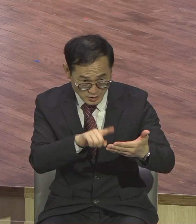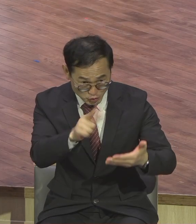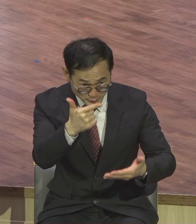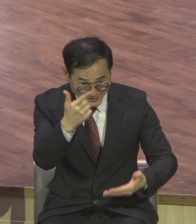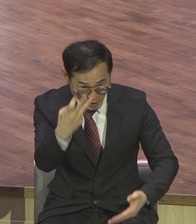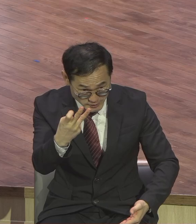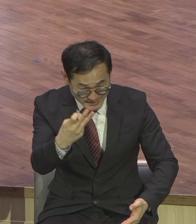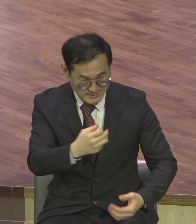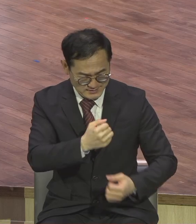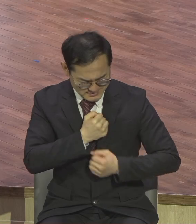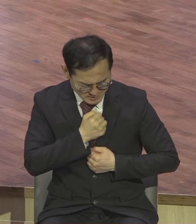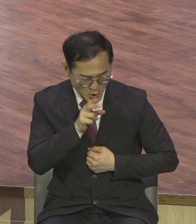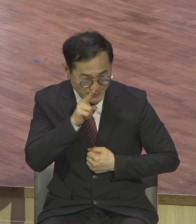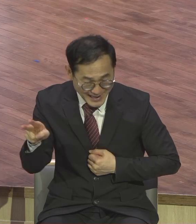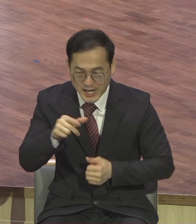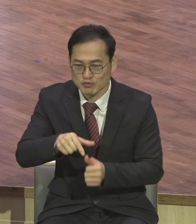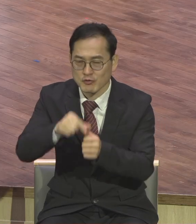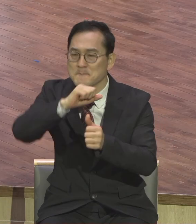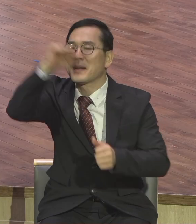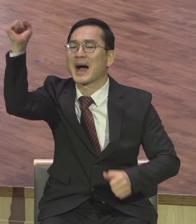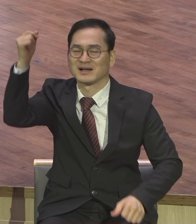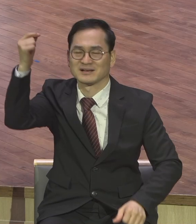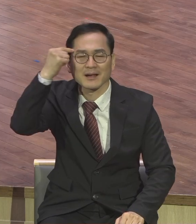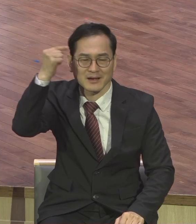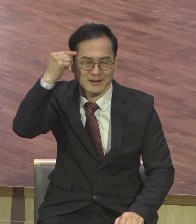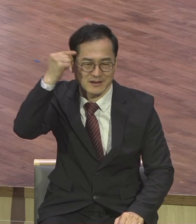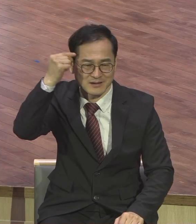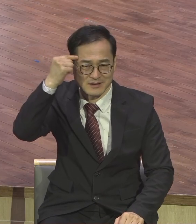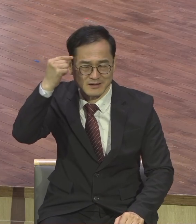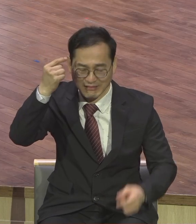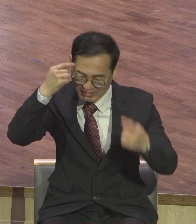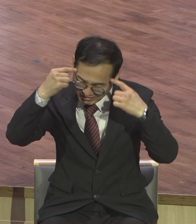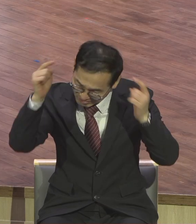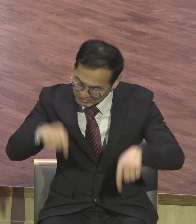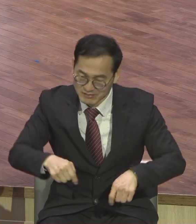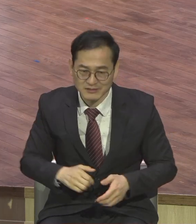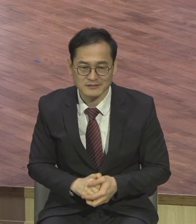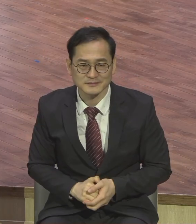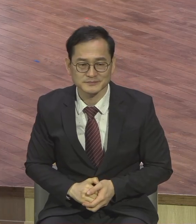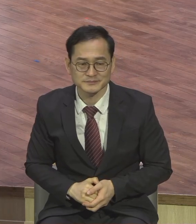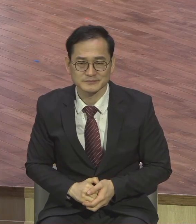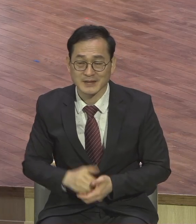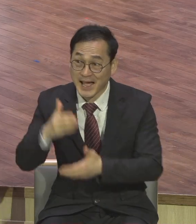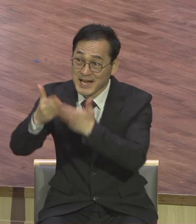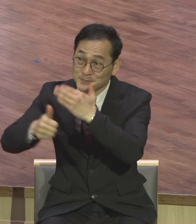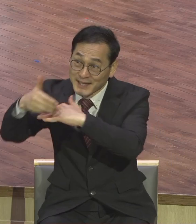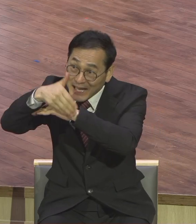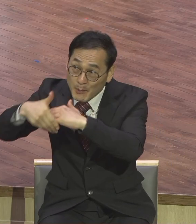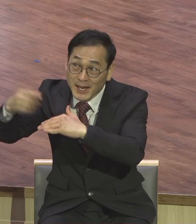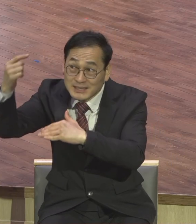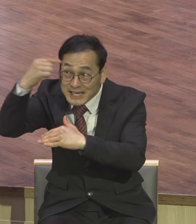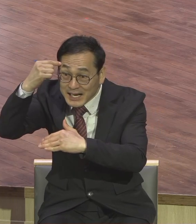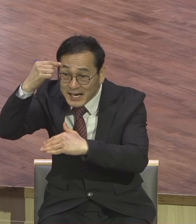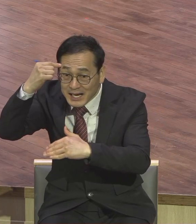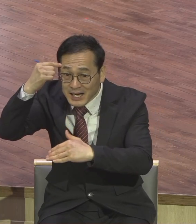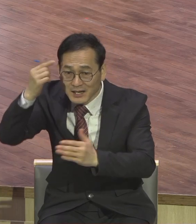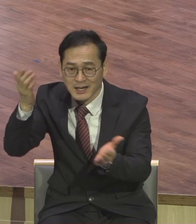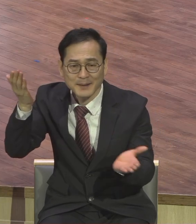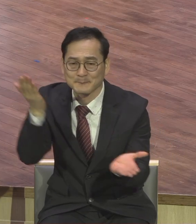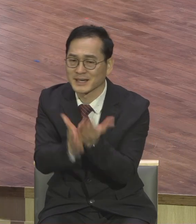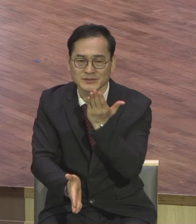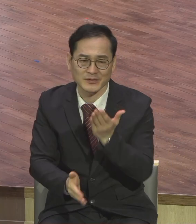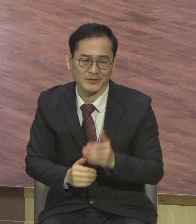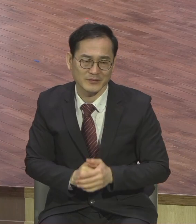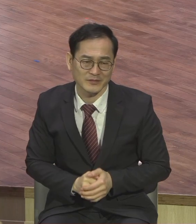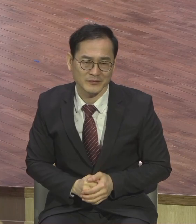지켜야만 구원 얻는 것으로 크게 오해하고 있었어요. 한마디로 하나님의 뜻과 계획에 전혀 상관이